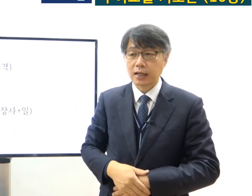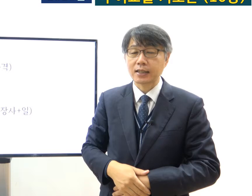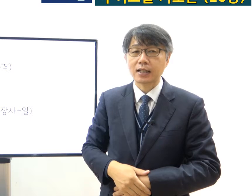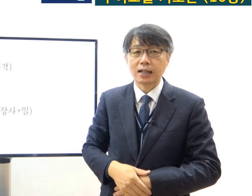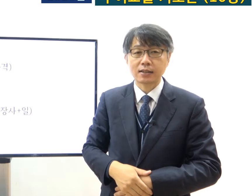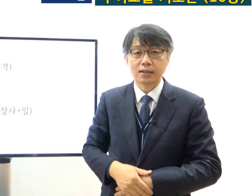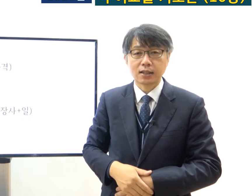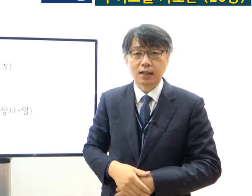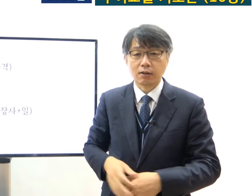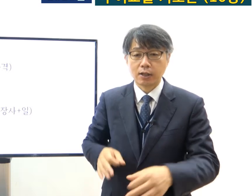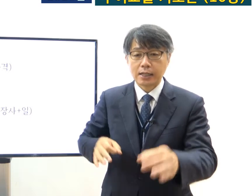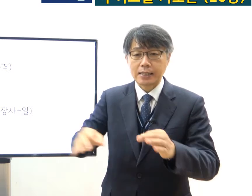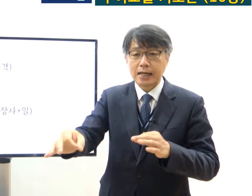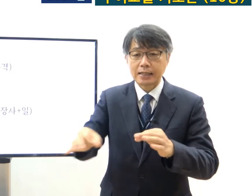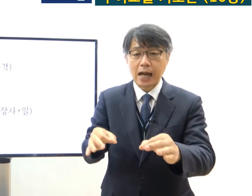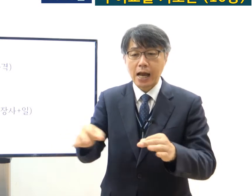장사를 하는 일이잖아요. 장사